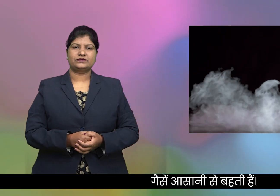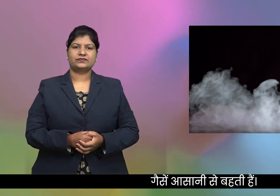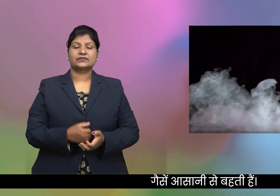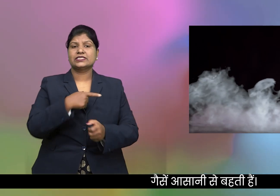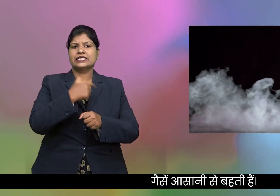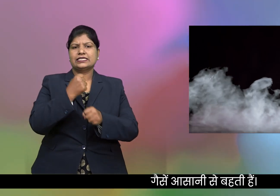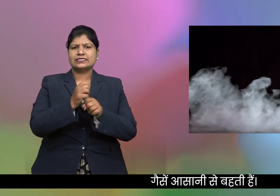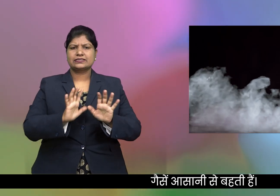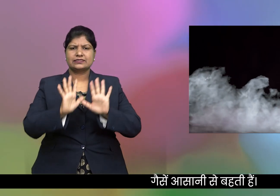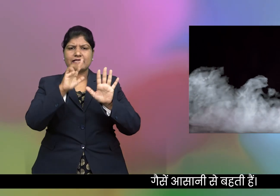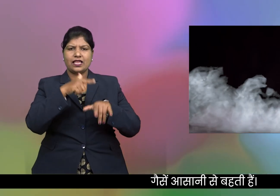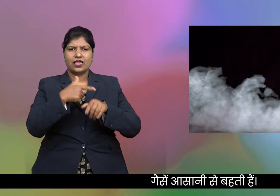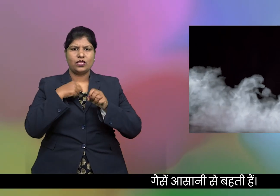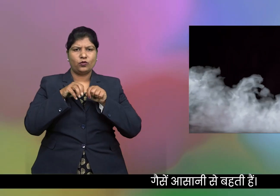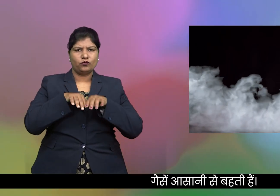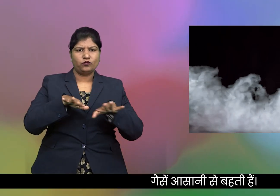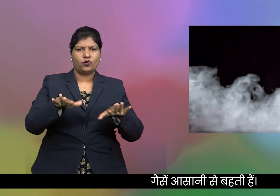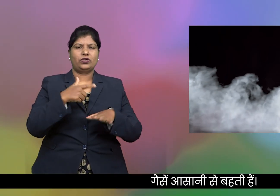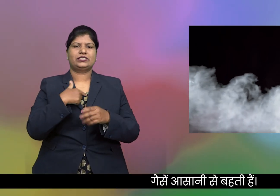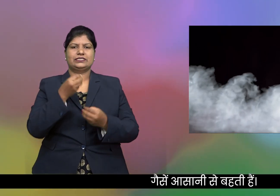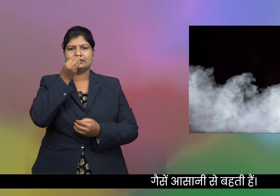गैसें आसानी से बहती हैं।